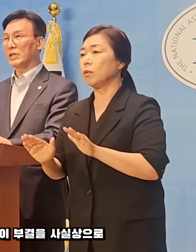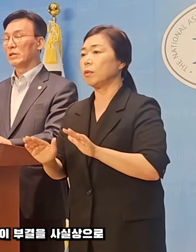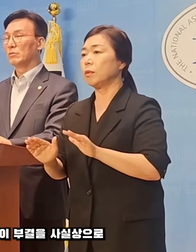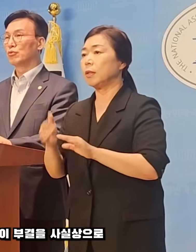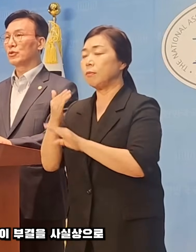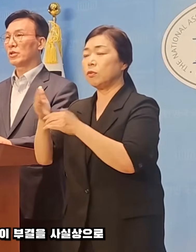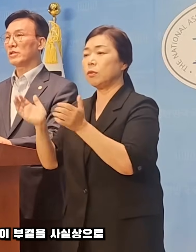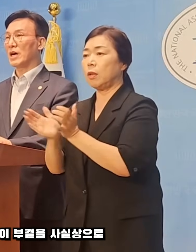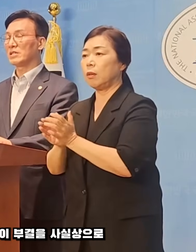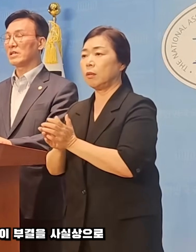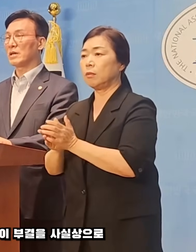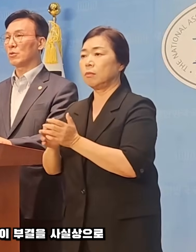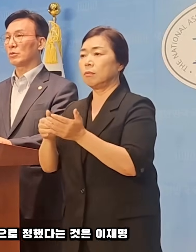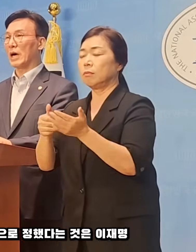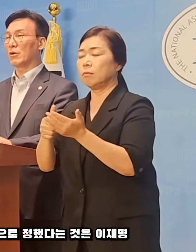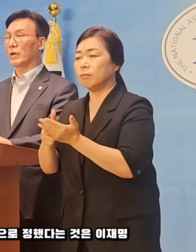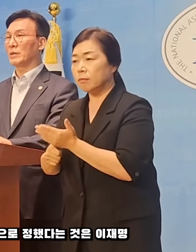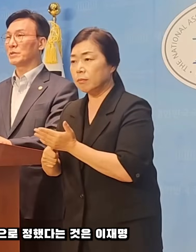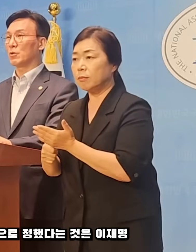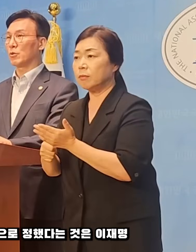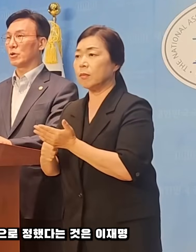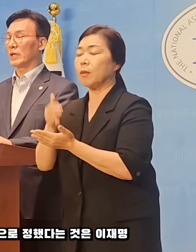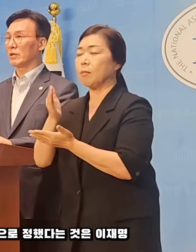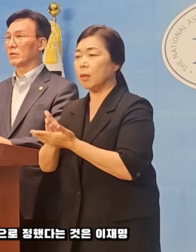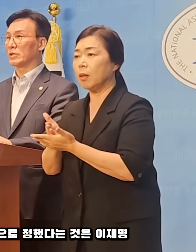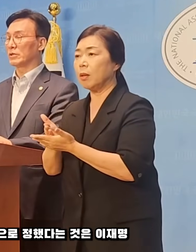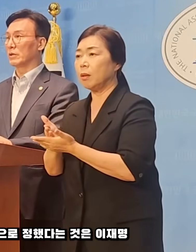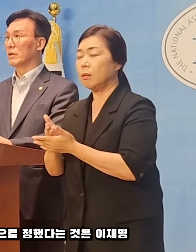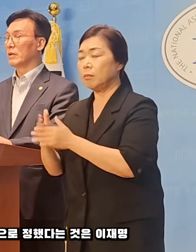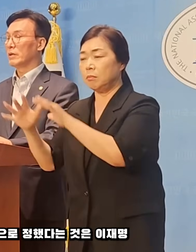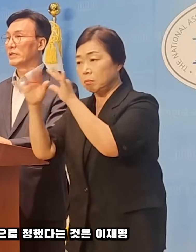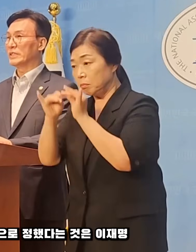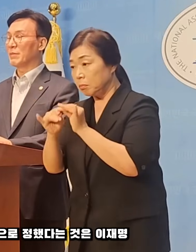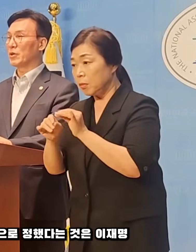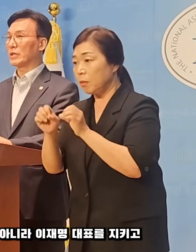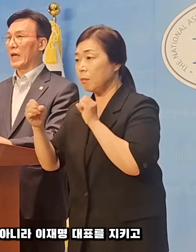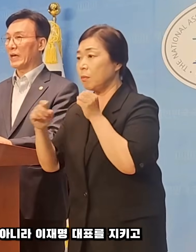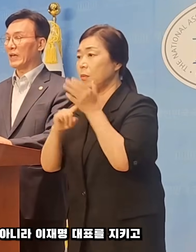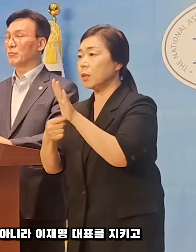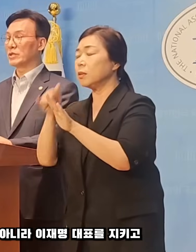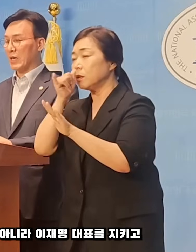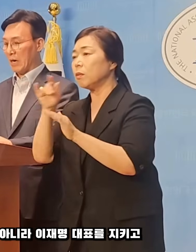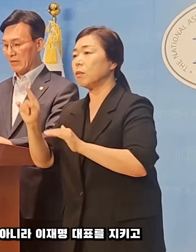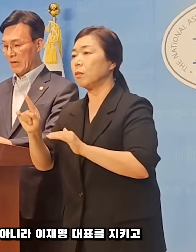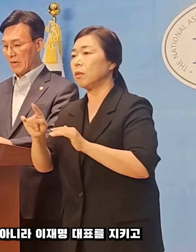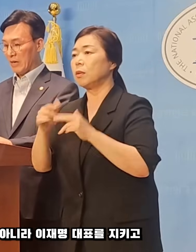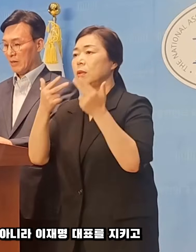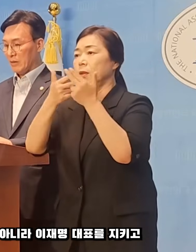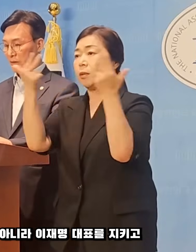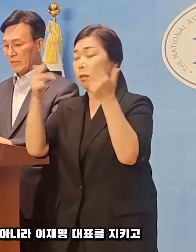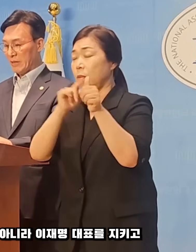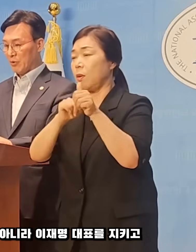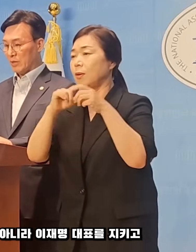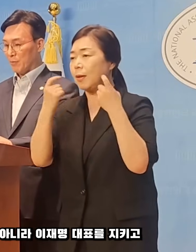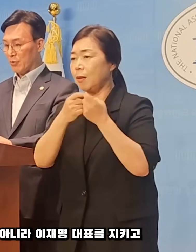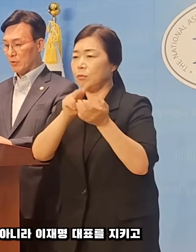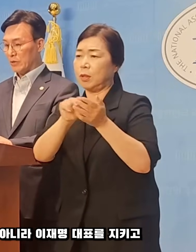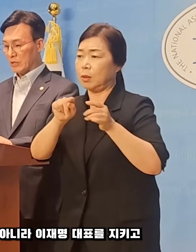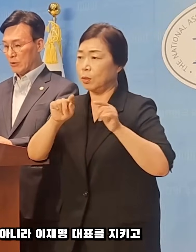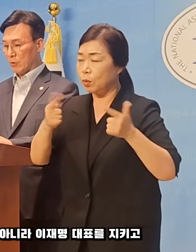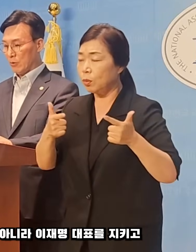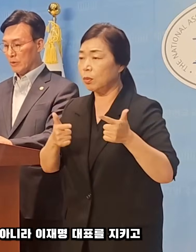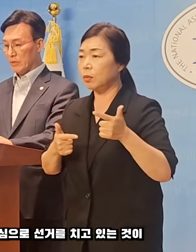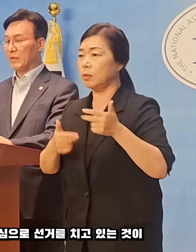당이 부결을 사실상으로 당론의 입장으로 정했던 것은 이재명 개인의 문제가 아니라 이재명